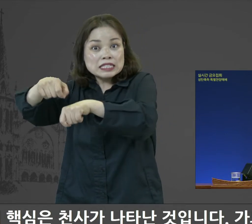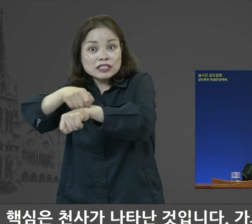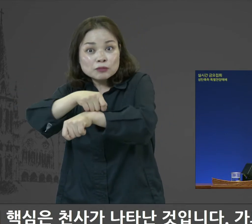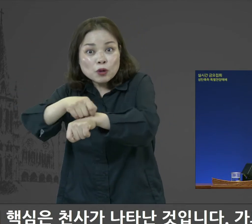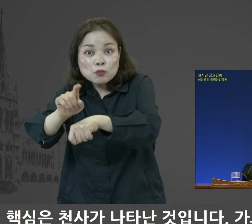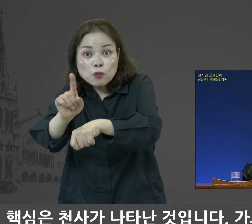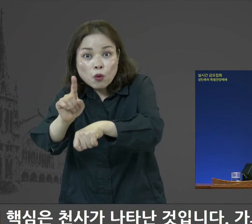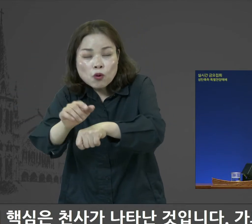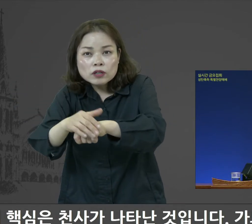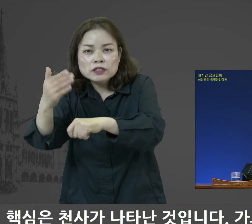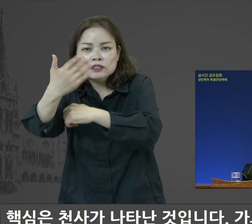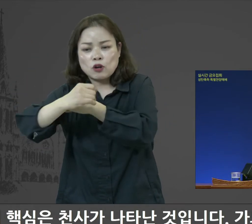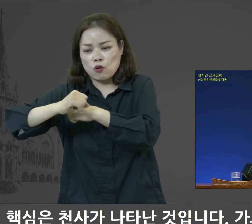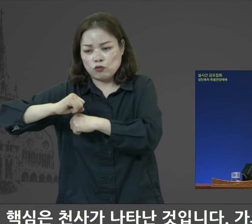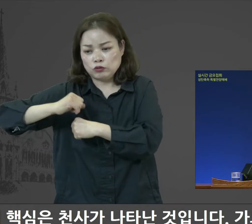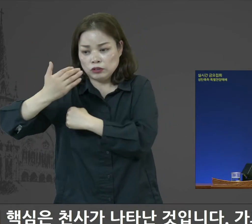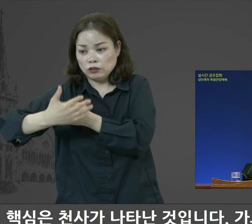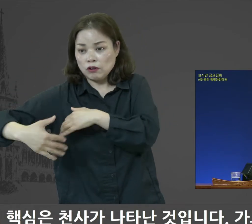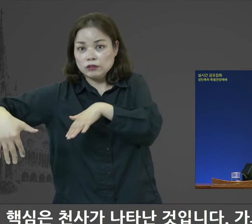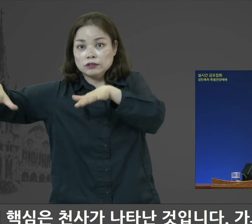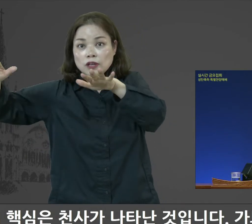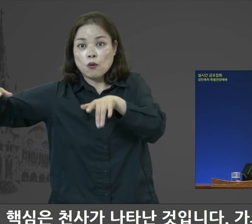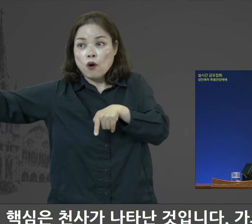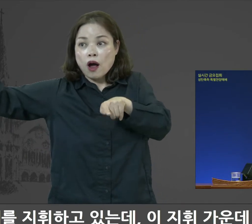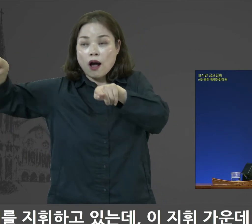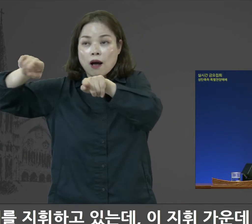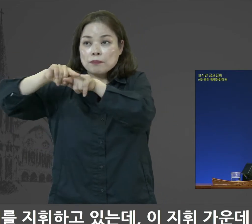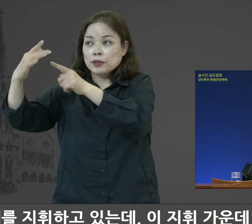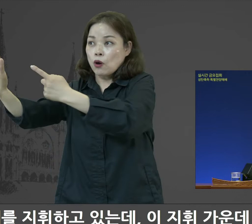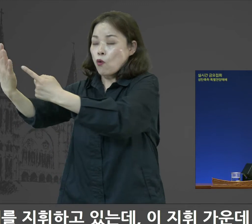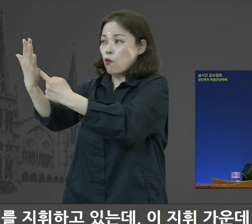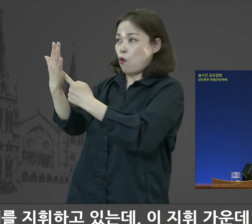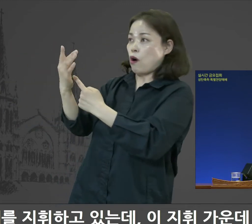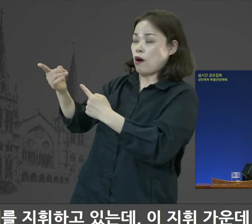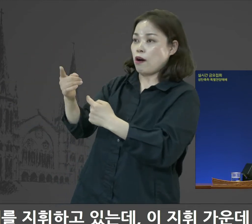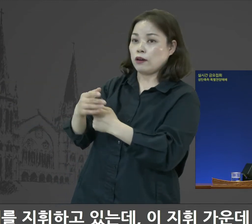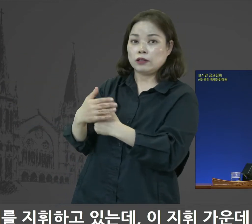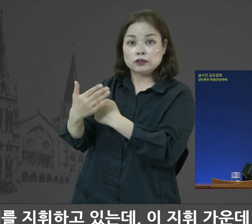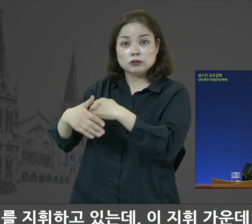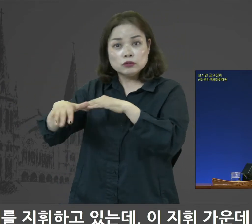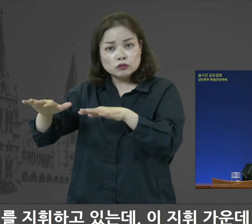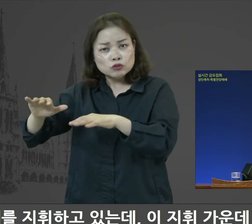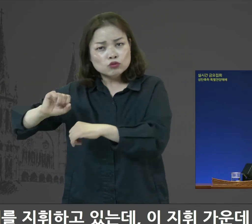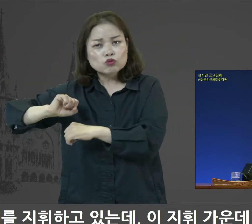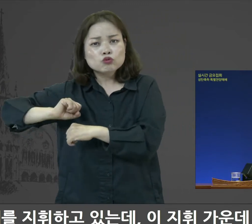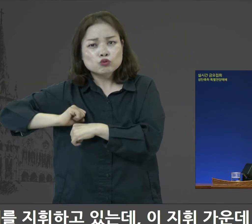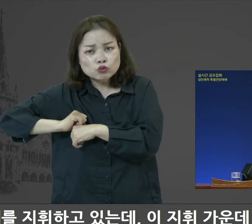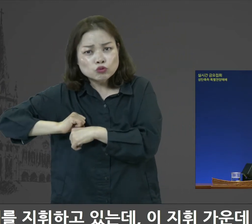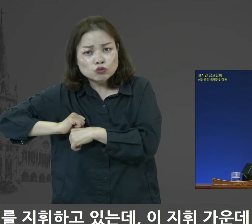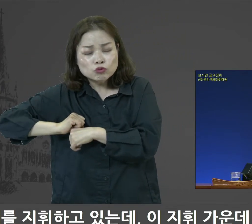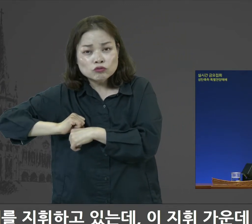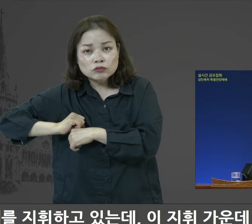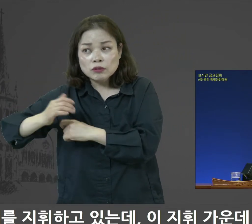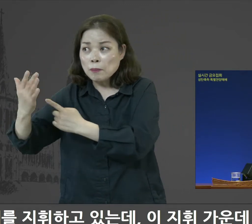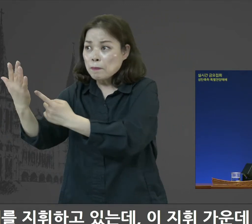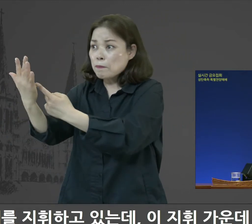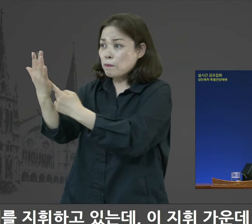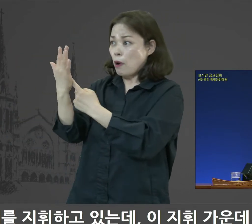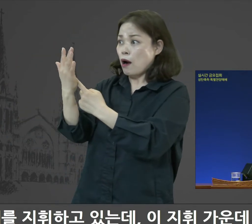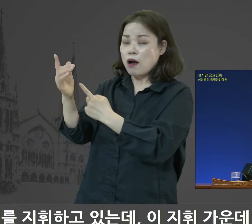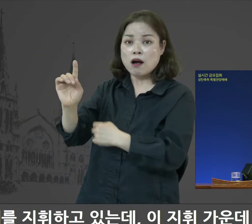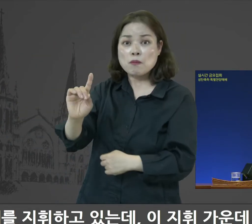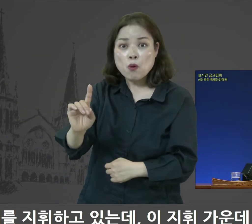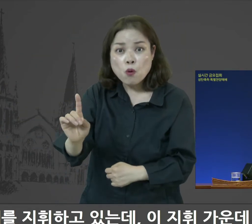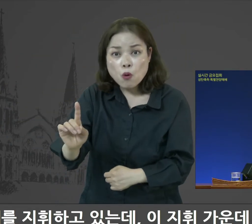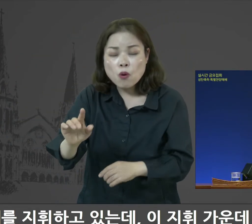것이 천군이 천사와 함께 나타났다는 거죠. 이제 천사들은 이해가 되는데 천군이 나타났다는 겁니다. 이 천군이